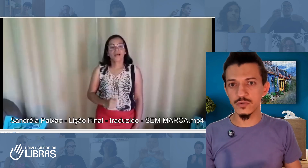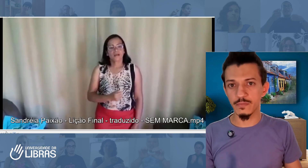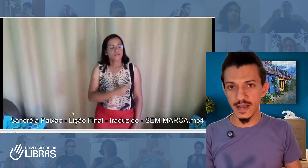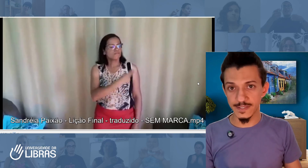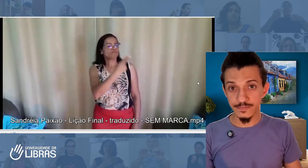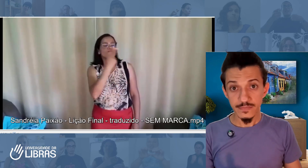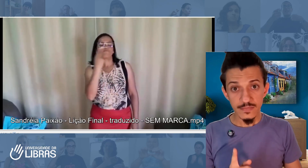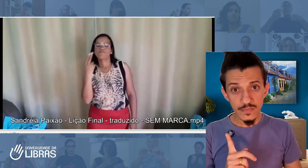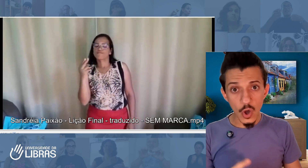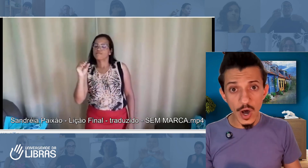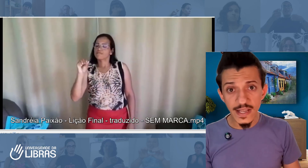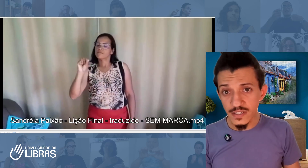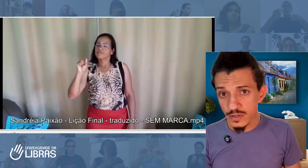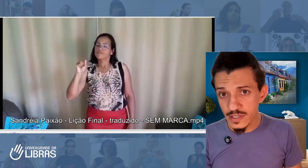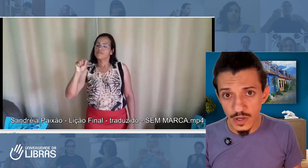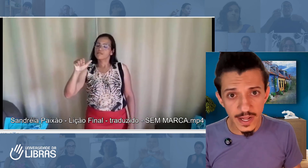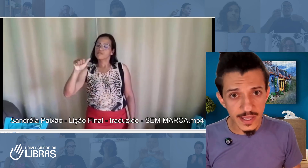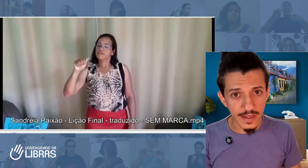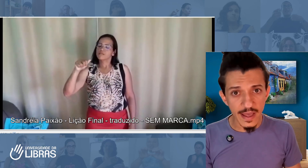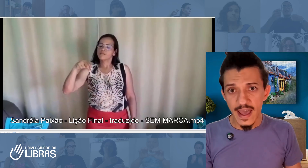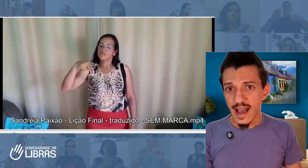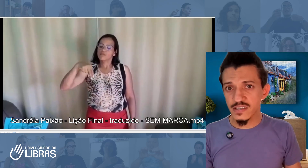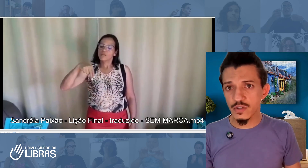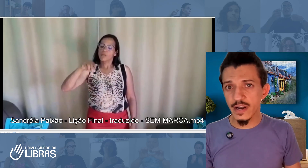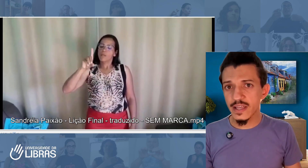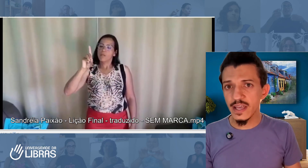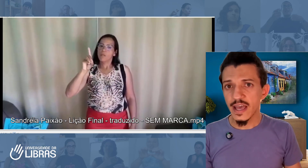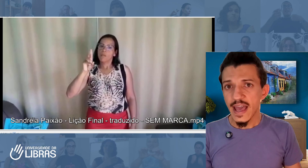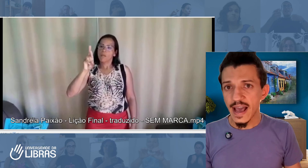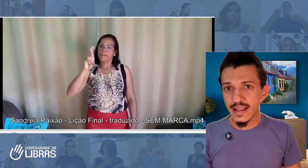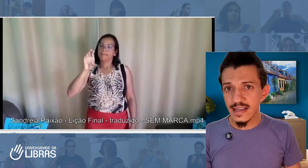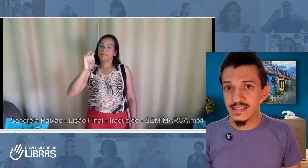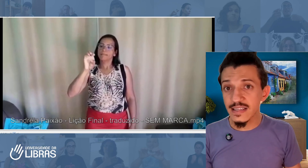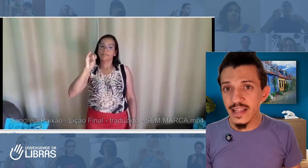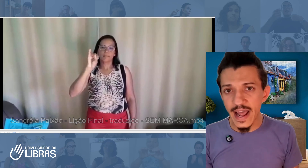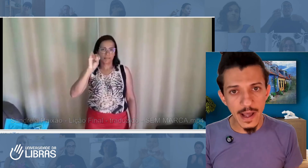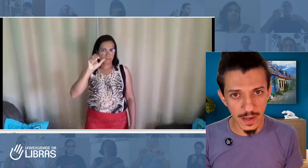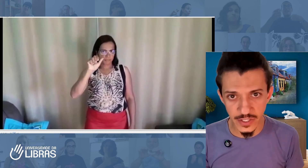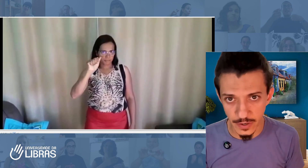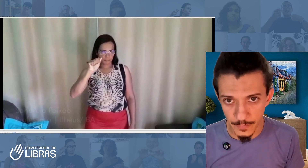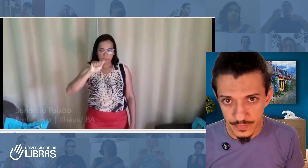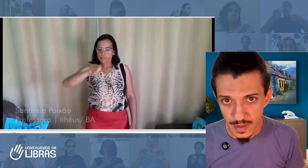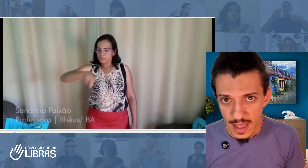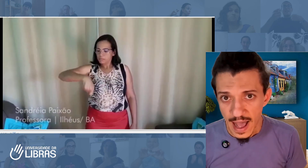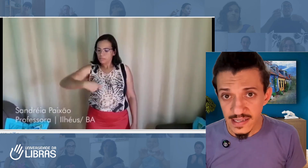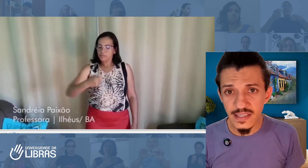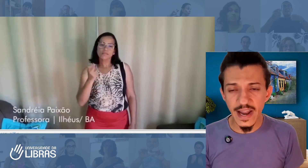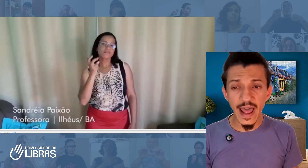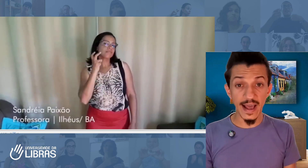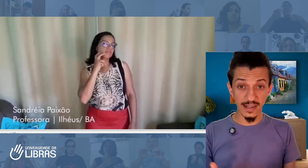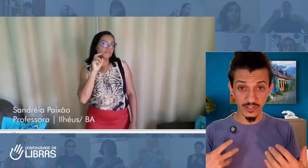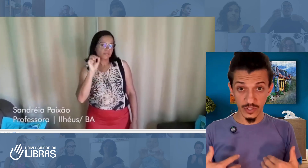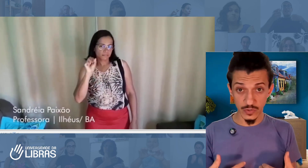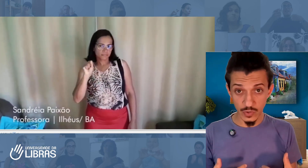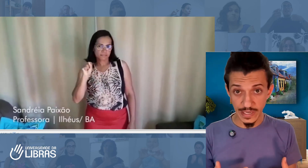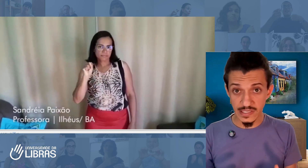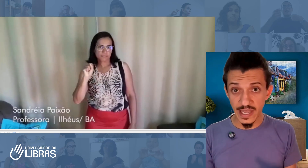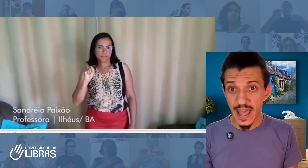mais. Olha essa outra história aqui. Essa história aqui é da Sandréia Paixão. A Sandréia, antes de nos conhecer, ela já